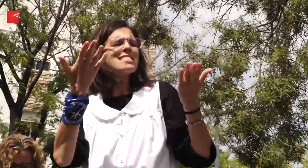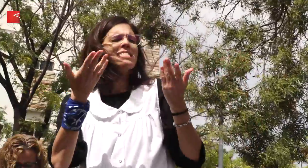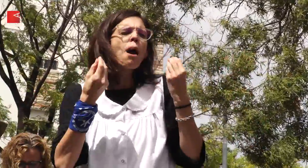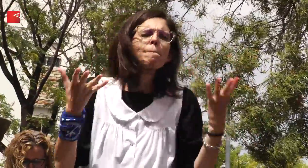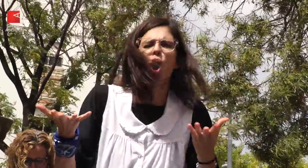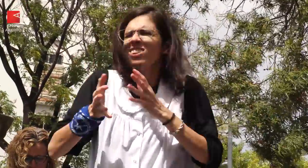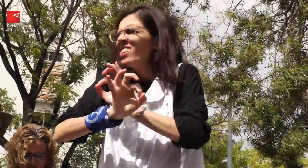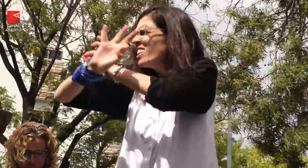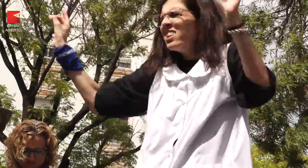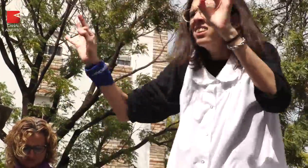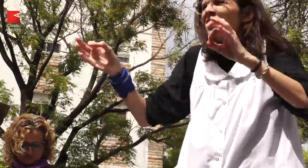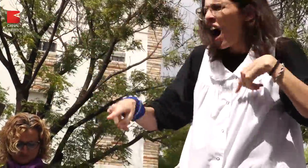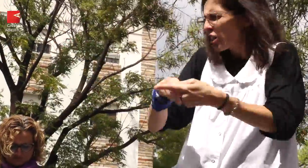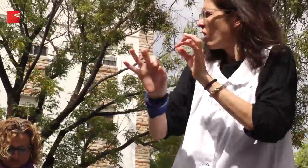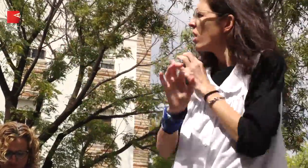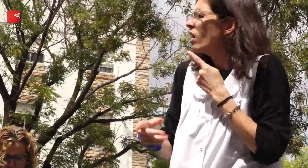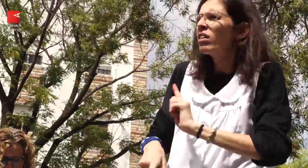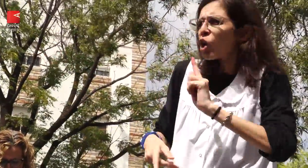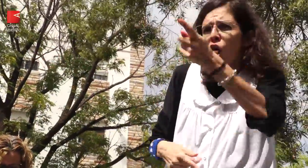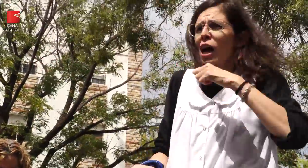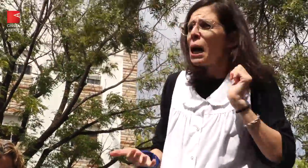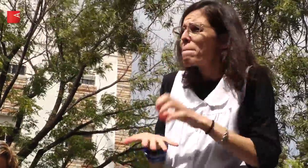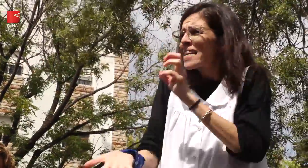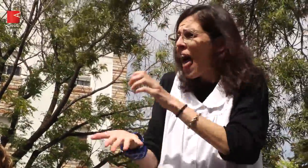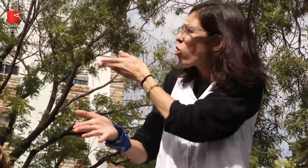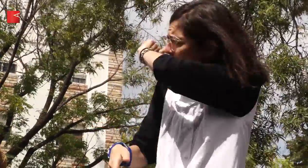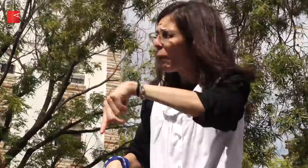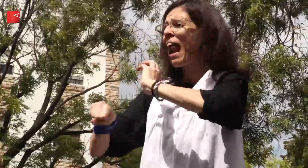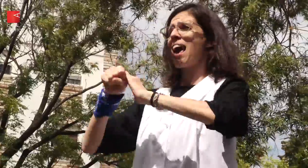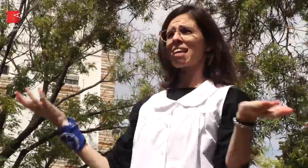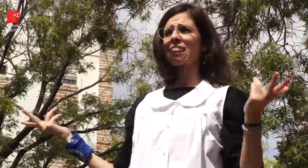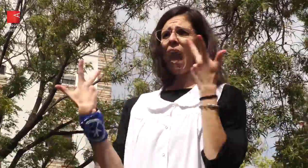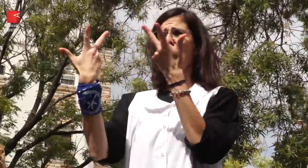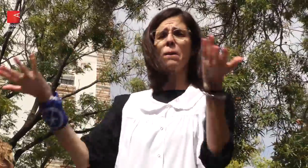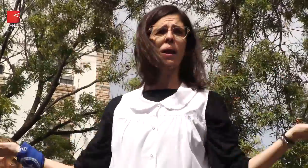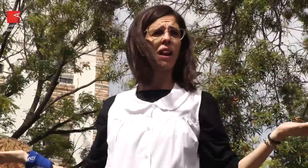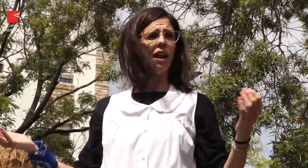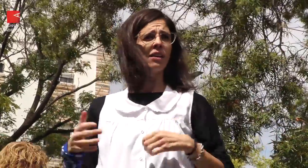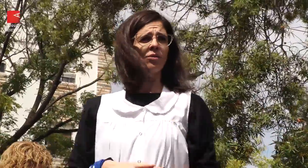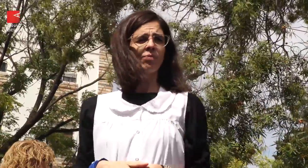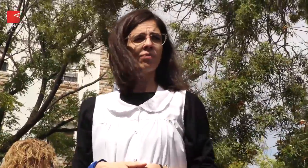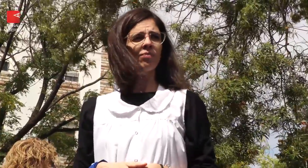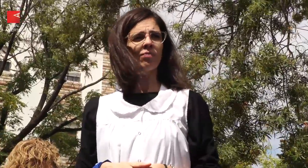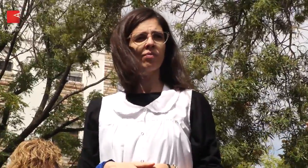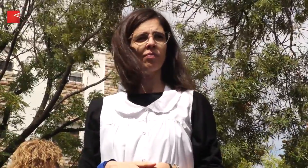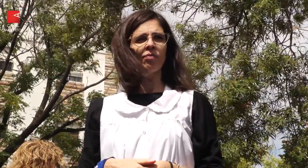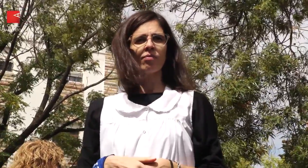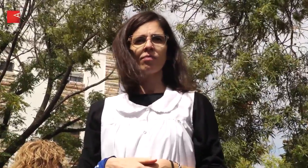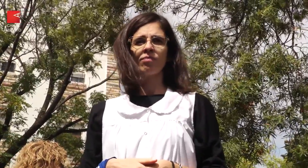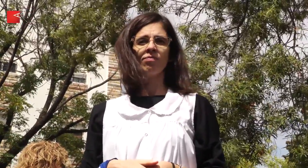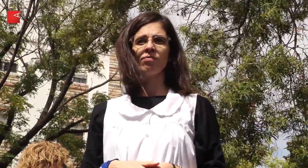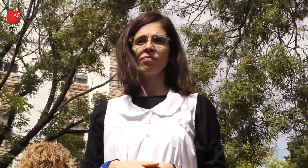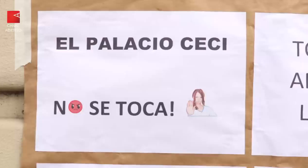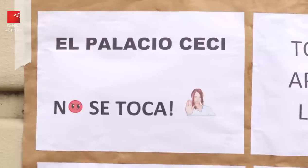palacio. No queremos escuchar las excusas y el porqué. Queremos decir que no, que el palacio es nuestro, sino que venga acá la reta a